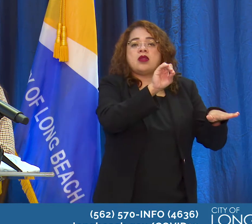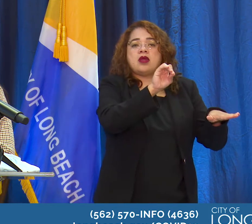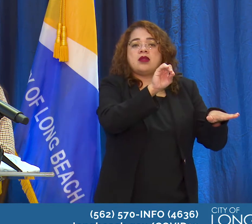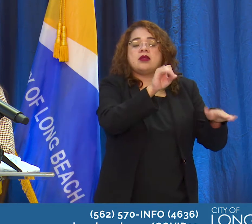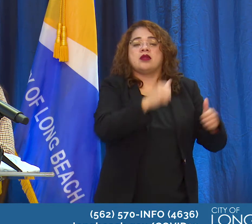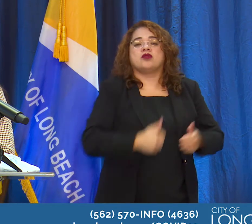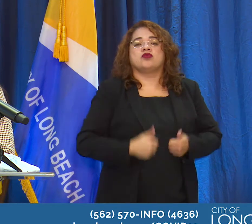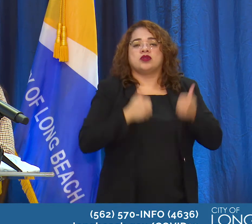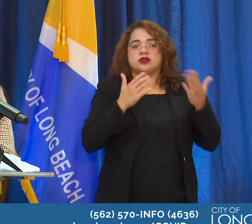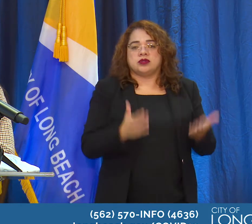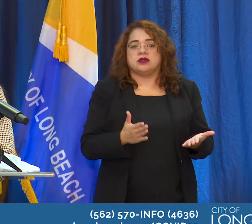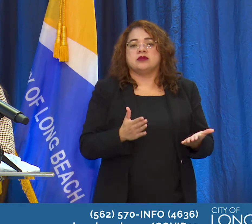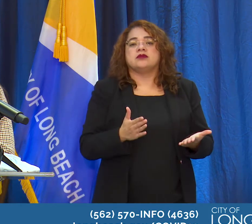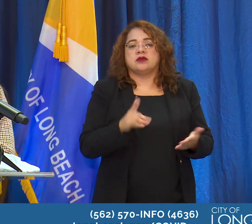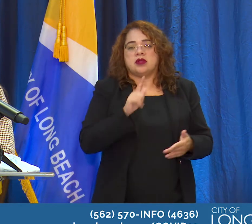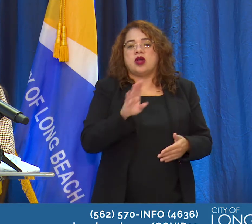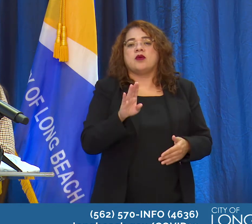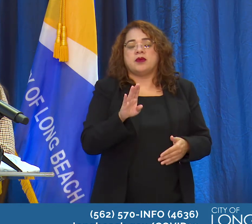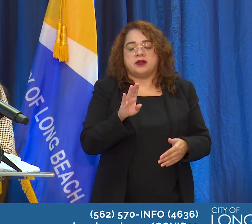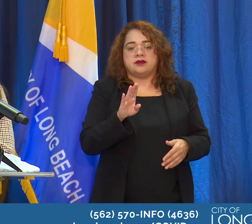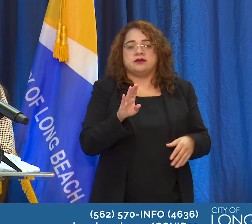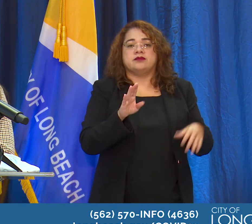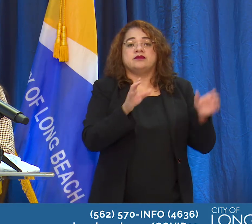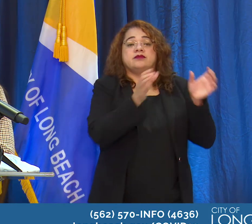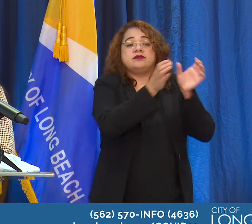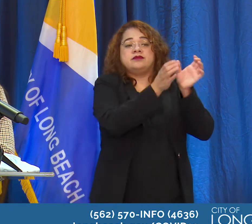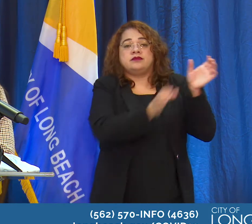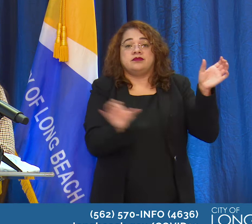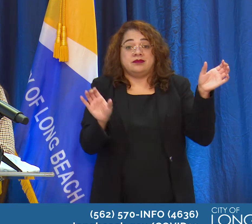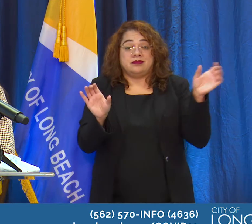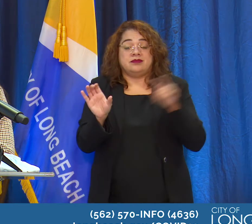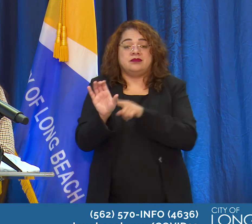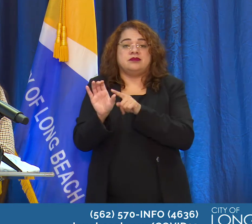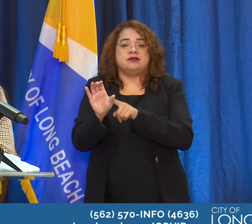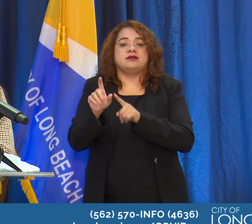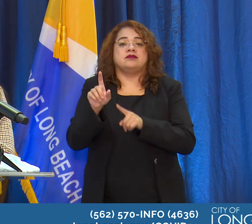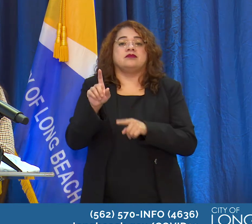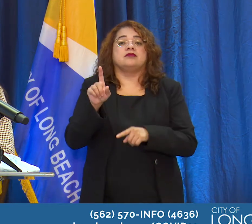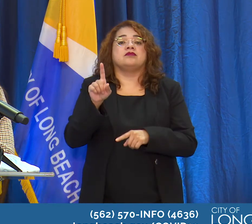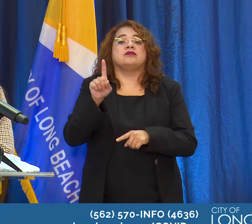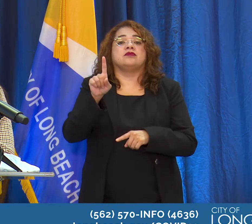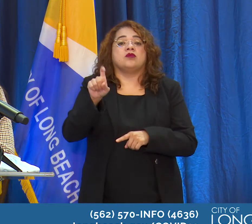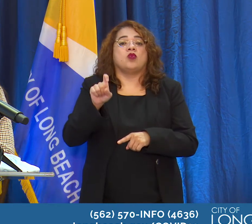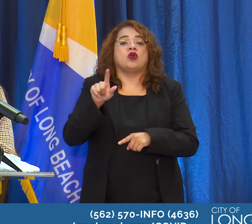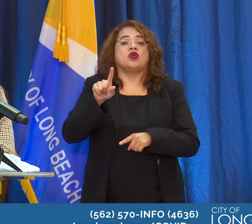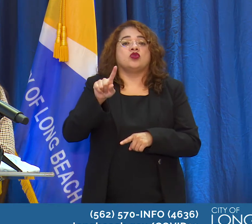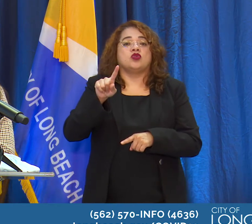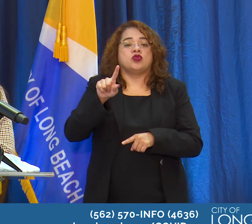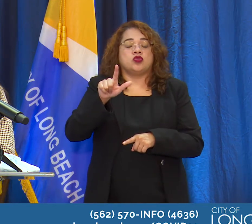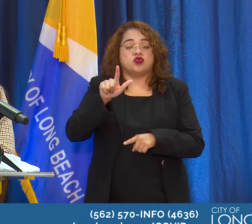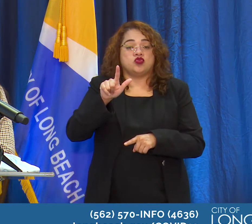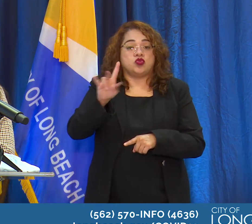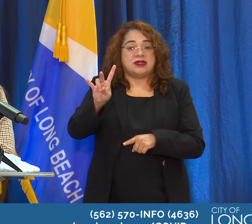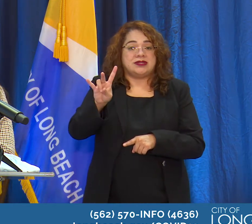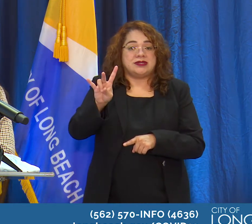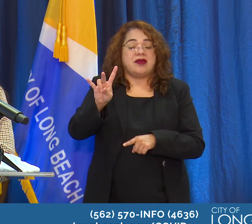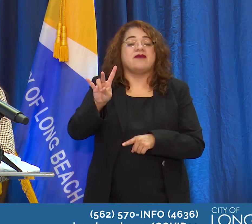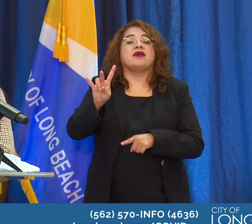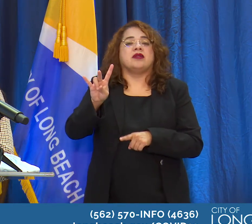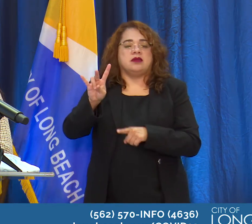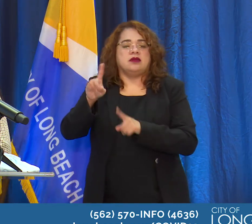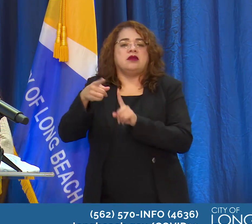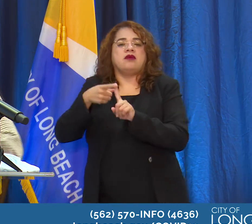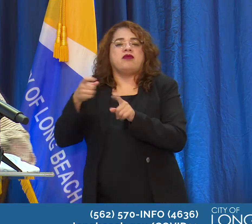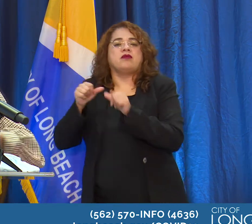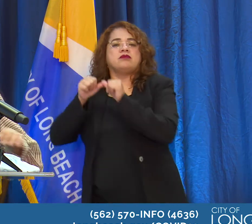residentes de Long Beach por COVID-19. De esos 190 residentes, 127 de esas